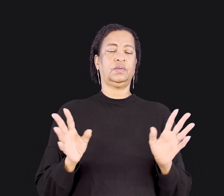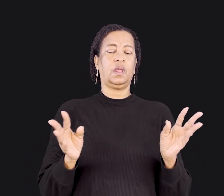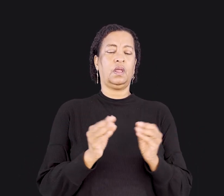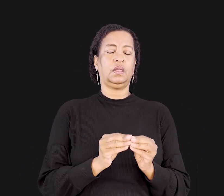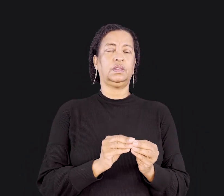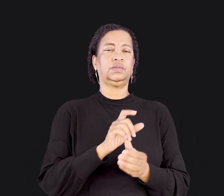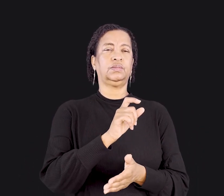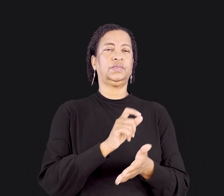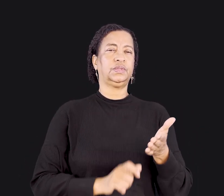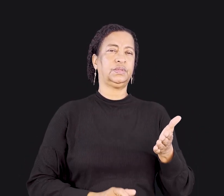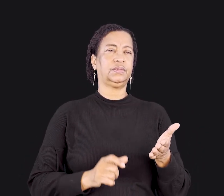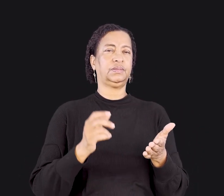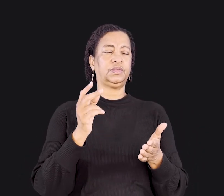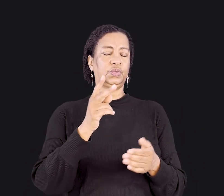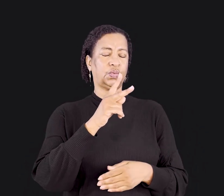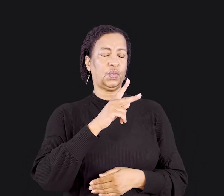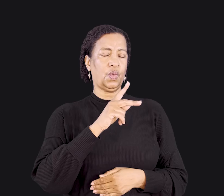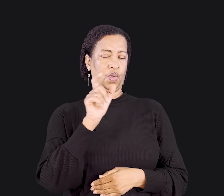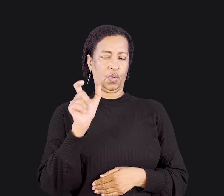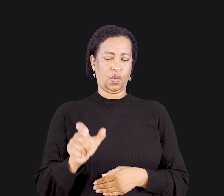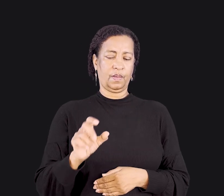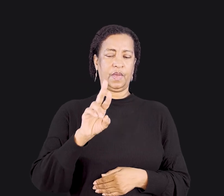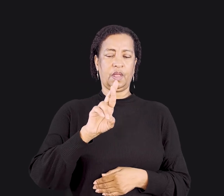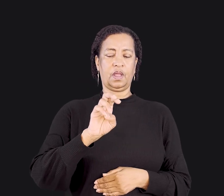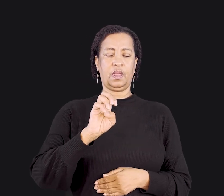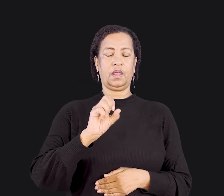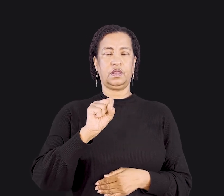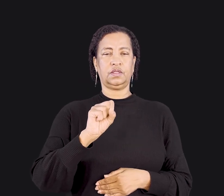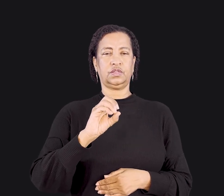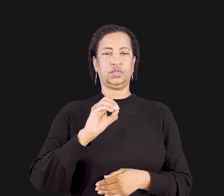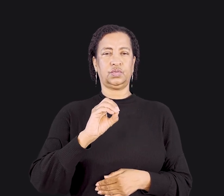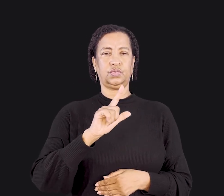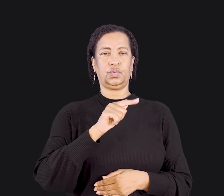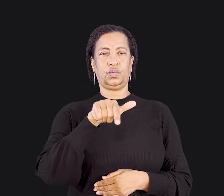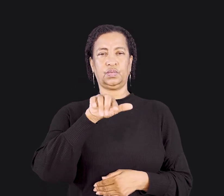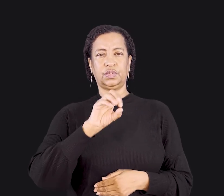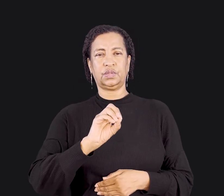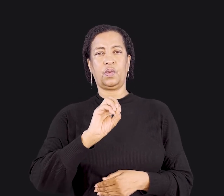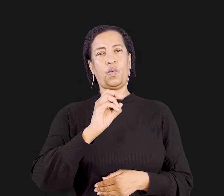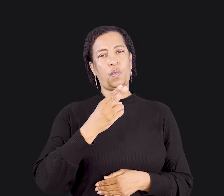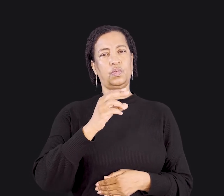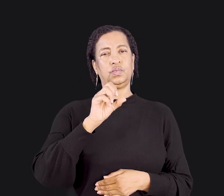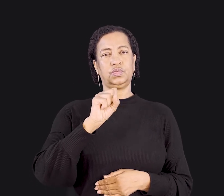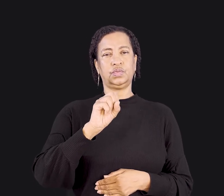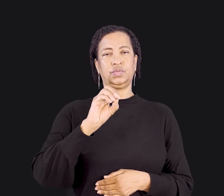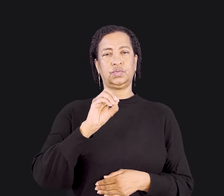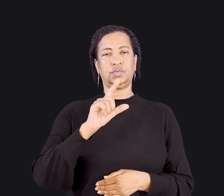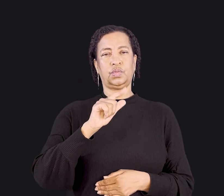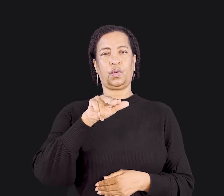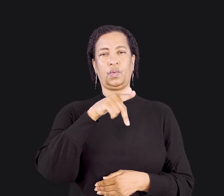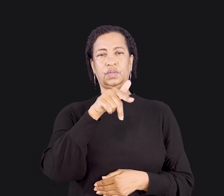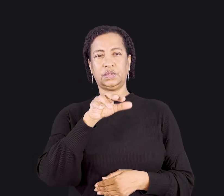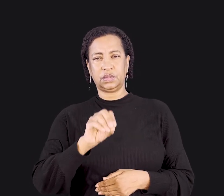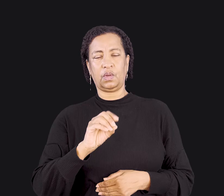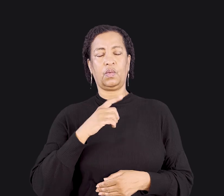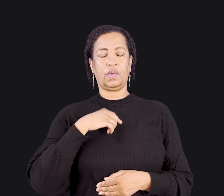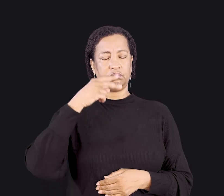este capítulo com a palavra resolução ou solução. Esta é a ilustração que Paulo